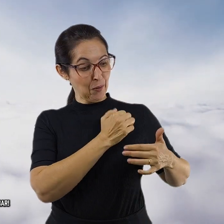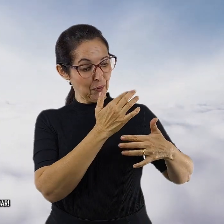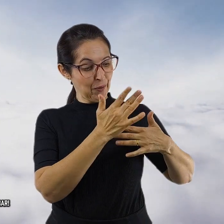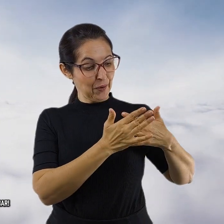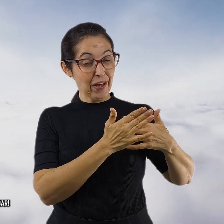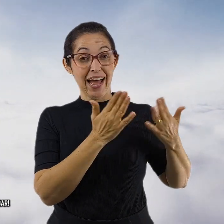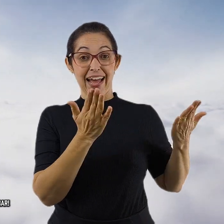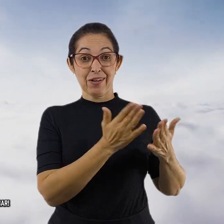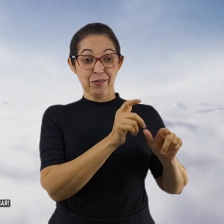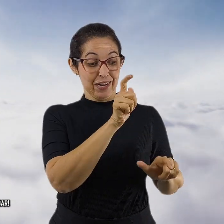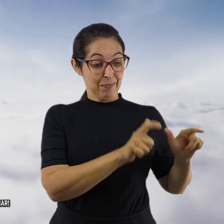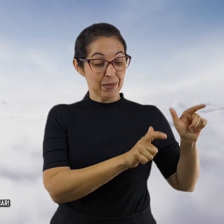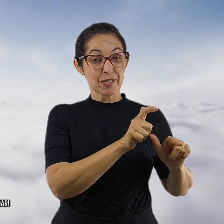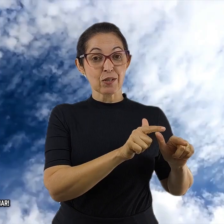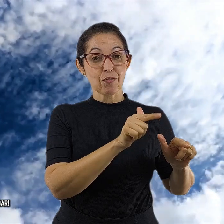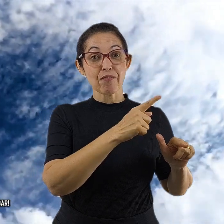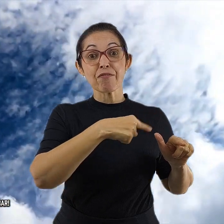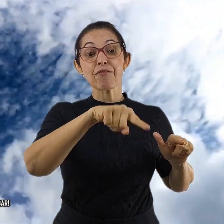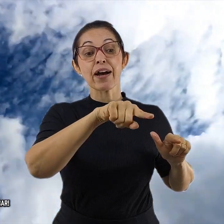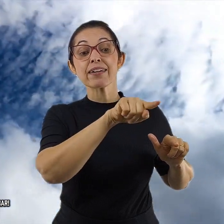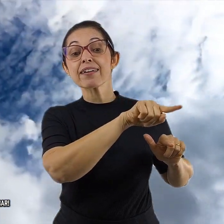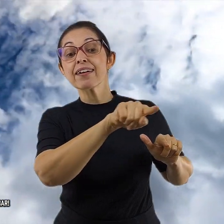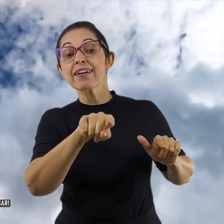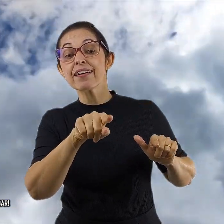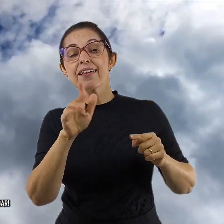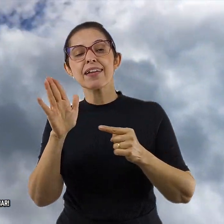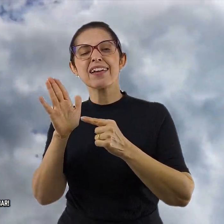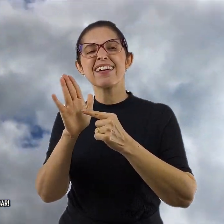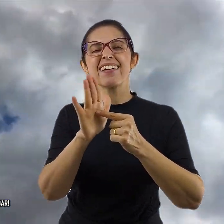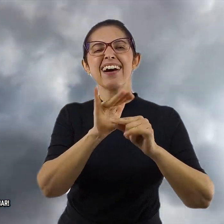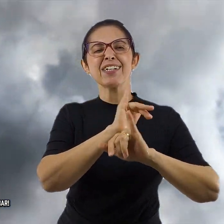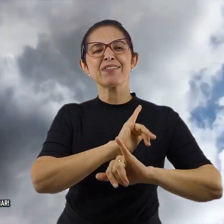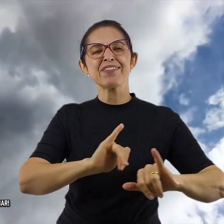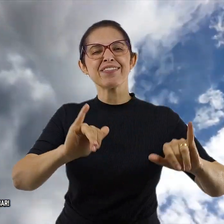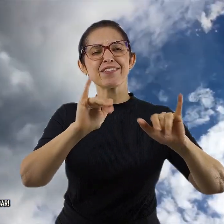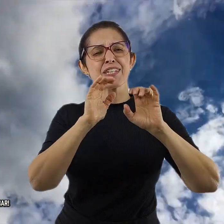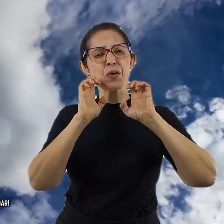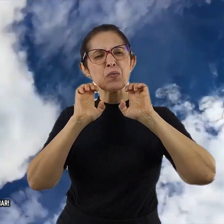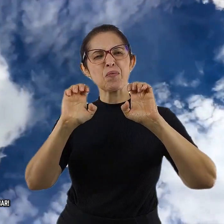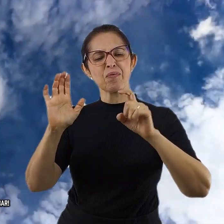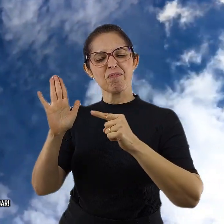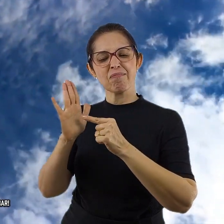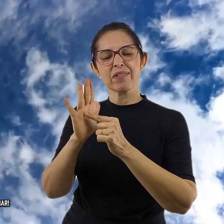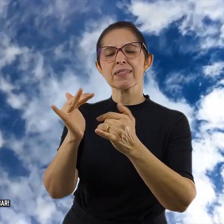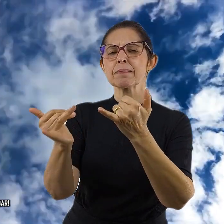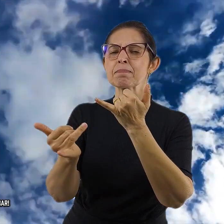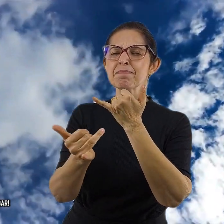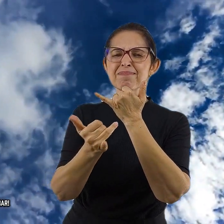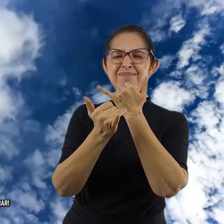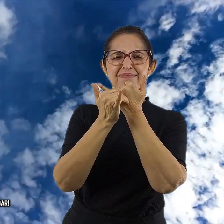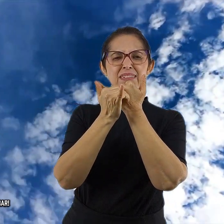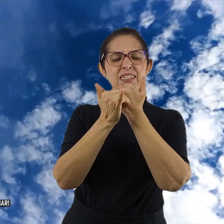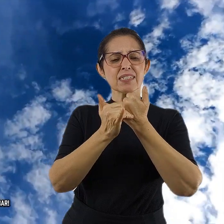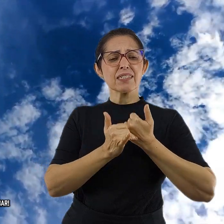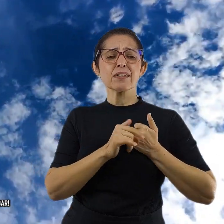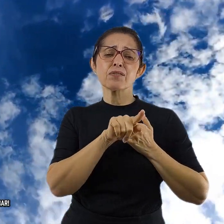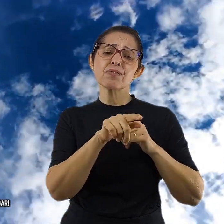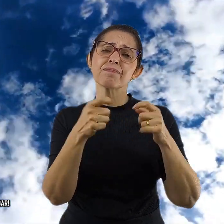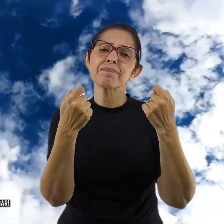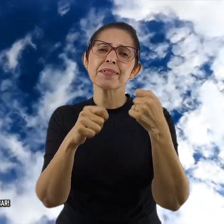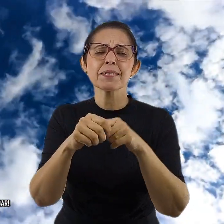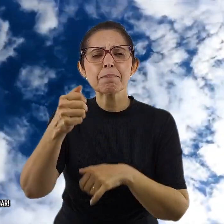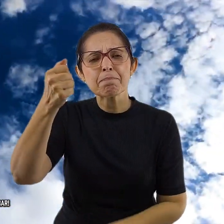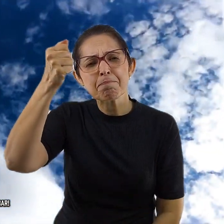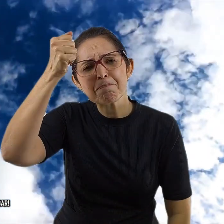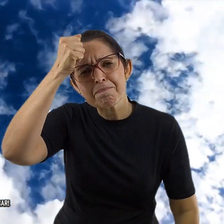e ela sai para o mundo para proclamar o Evangelho. Esse Evangelho de perdão, esse Evangelho de